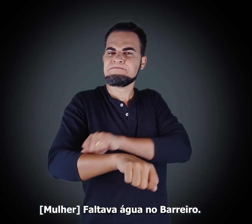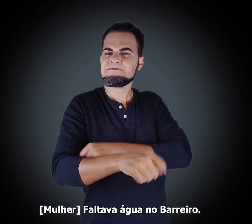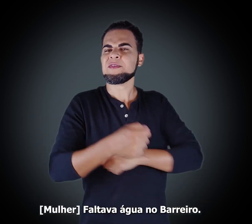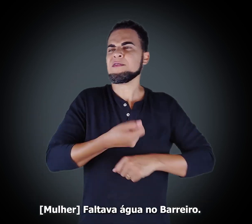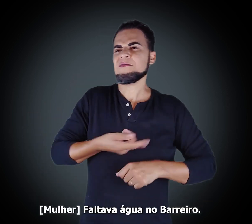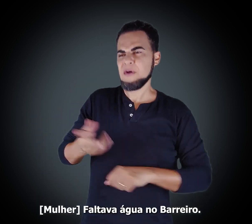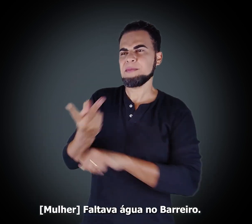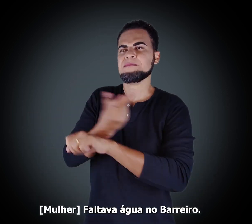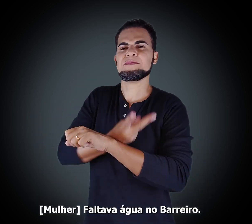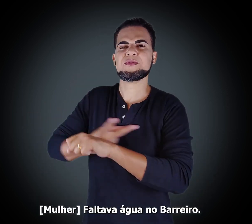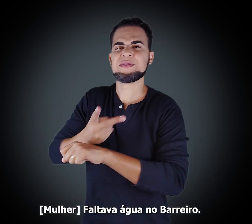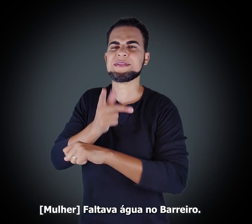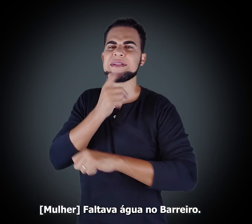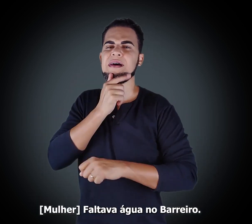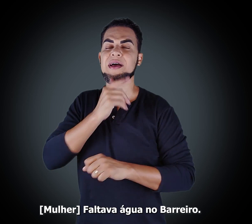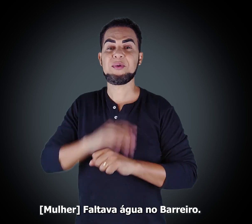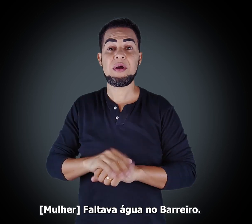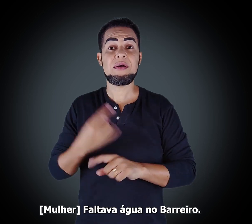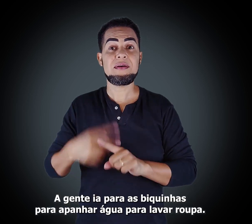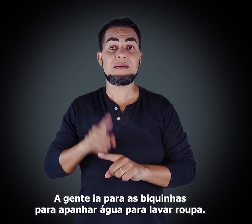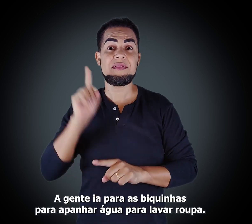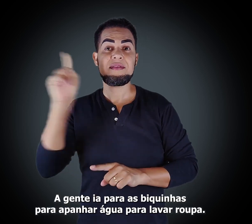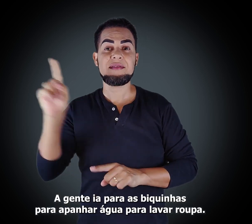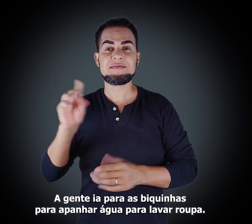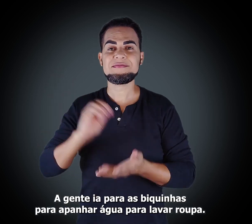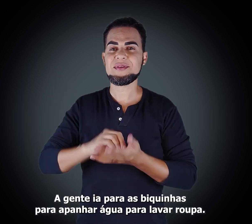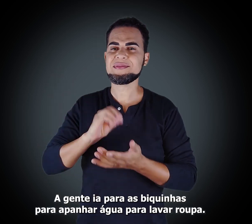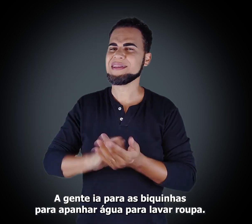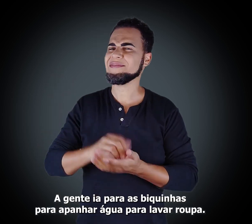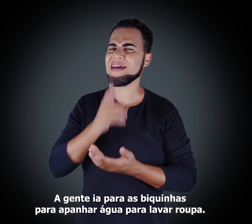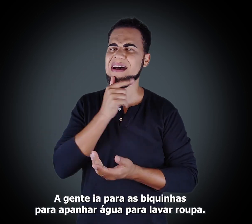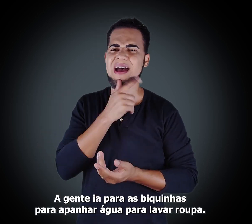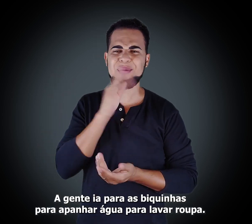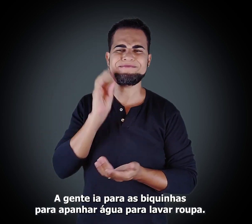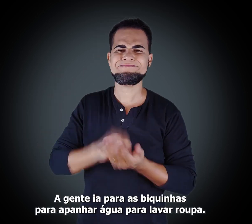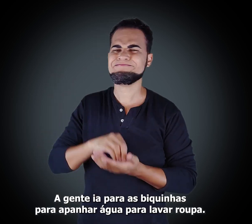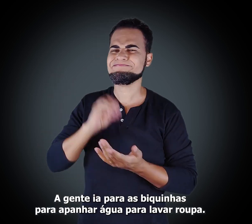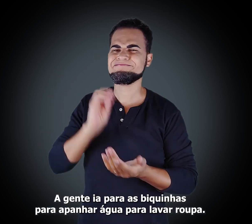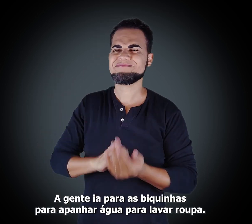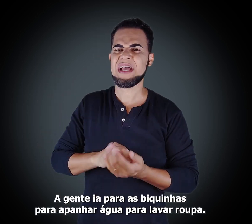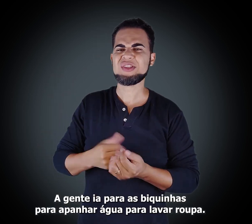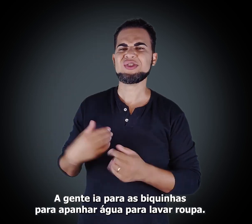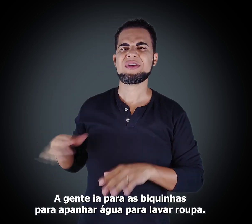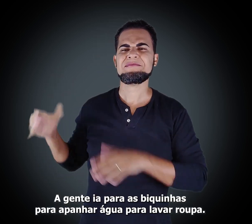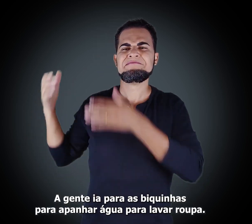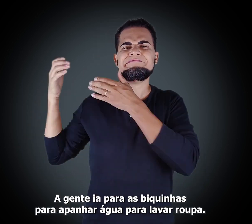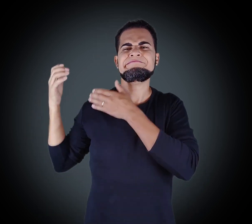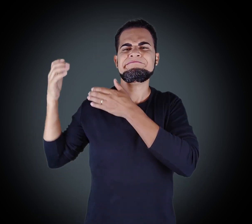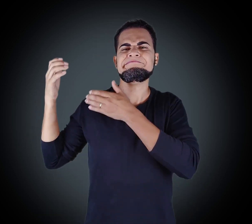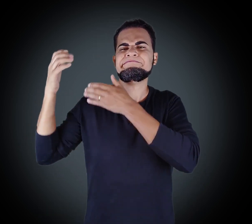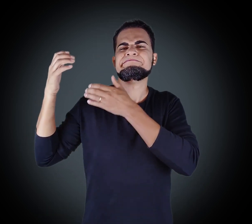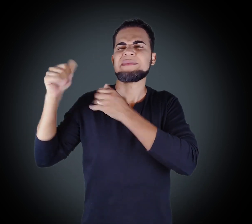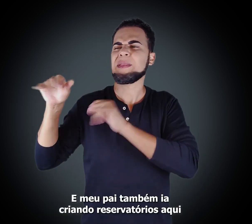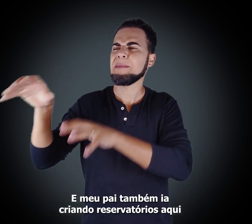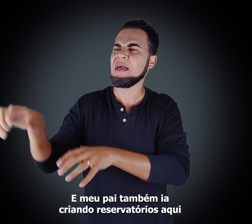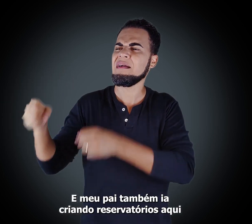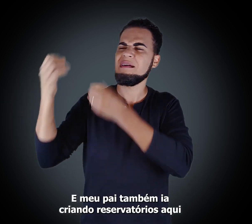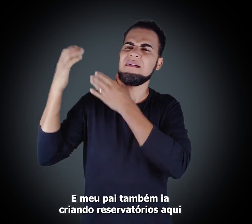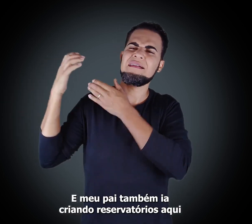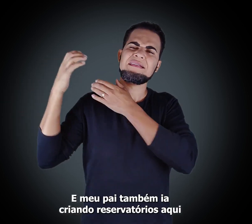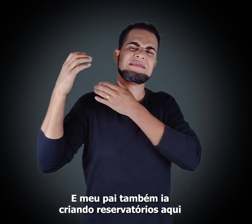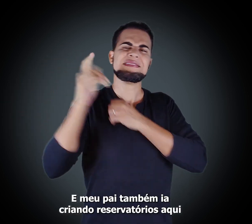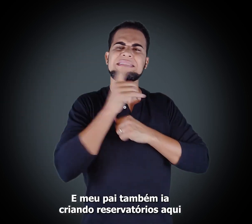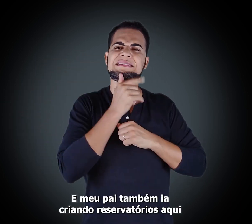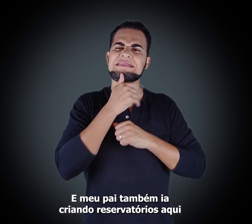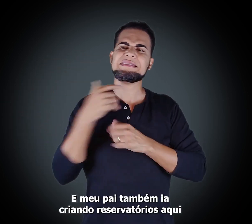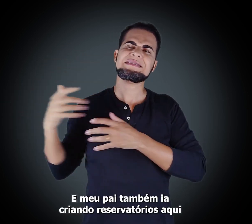águas. Faltava água no Barreiro, né? A gente ia para as biquinhas para apanhar água, para lavar roupa. E meu